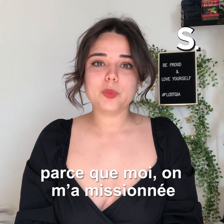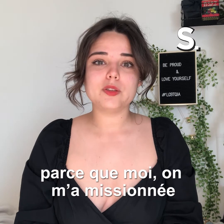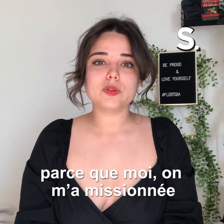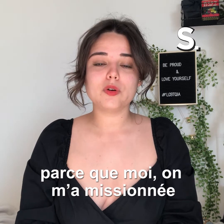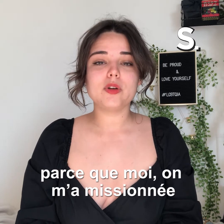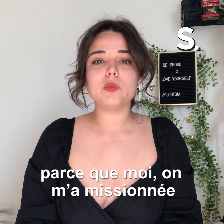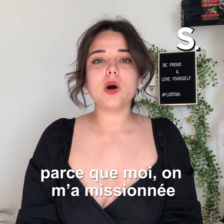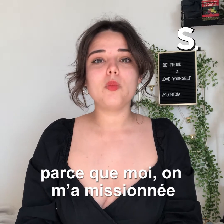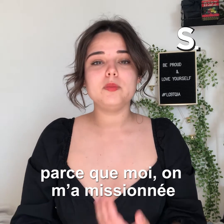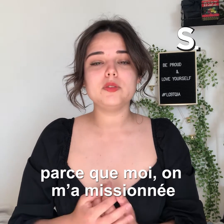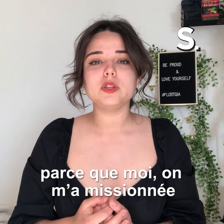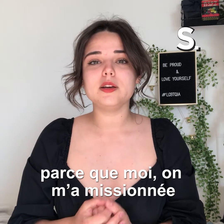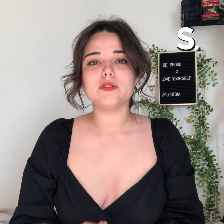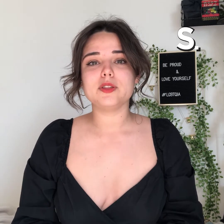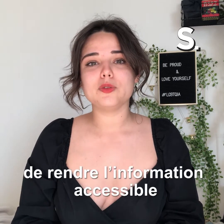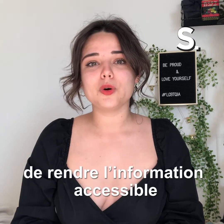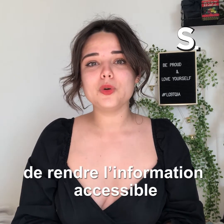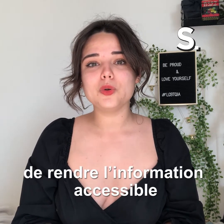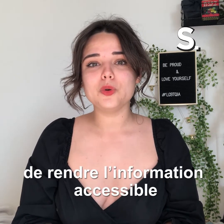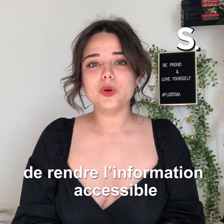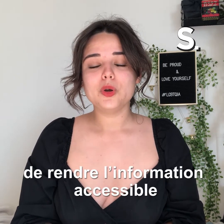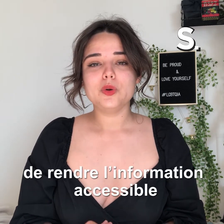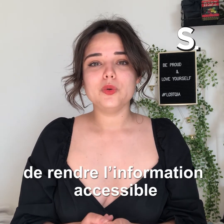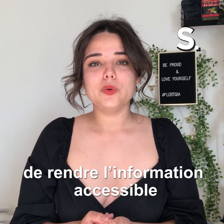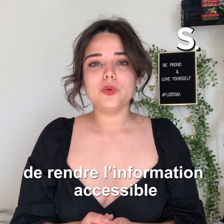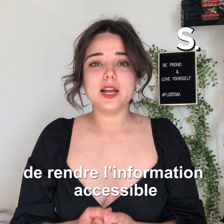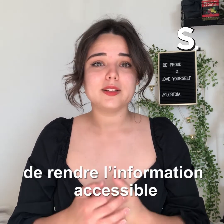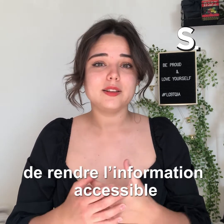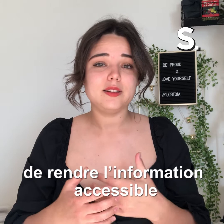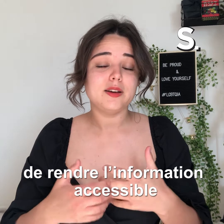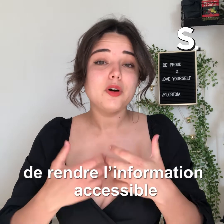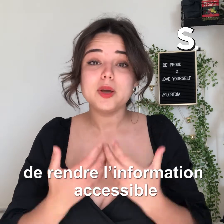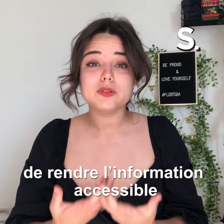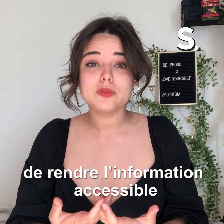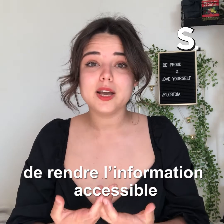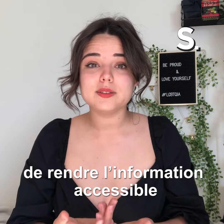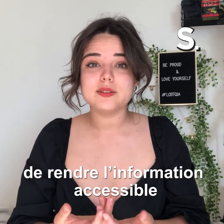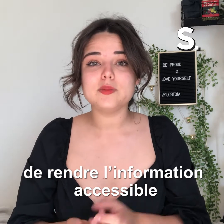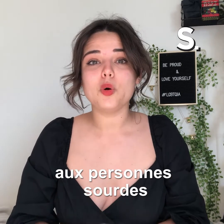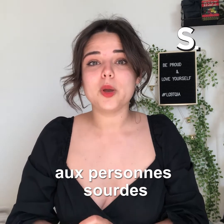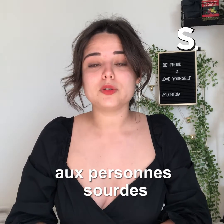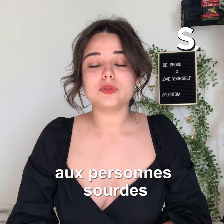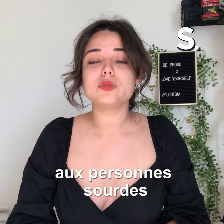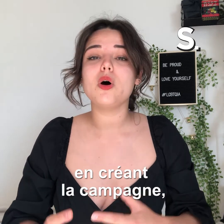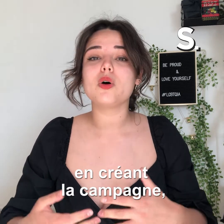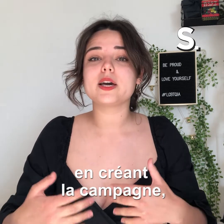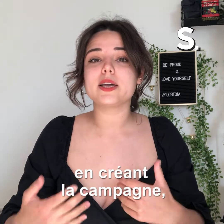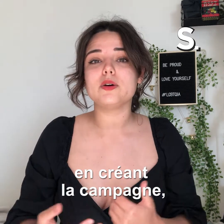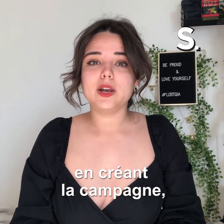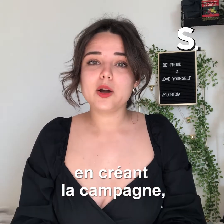parce que, en fait, moi, on m'a missionné, en fait, de rendre l'information accessible aux personnes sourdes, en créant la